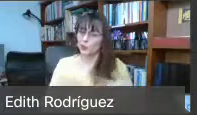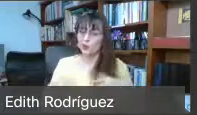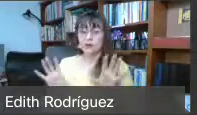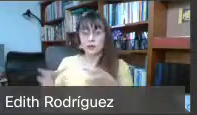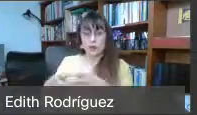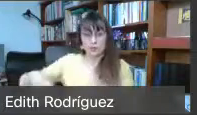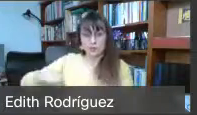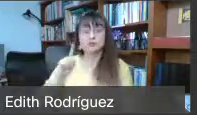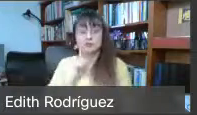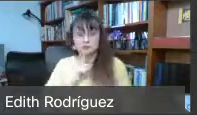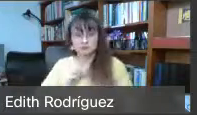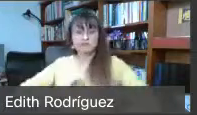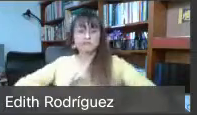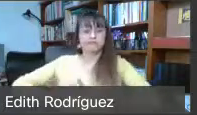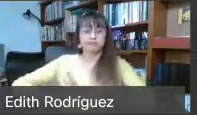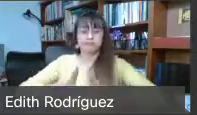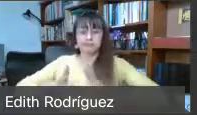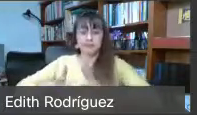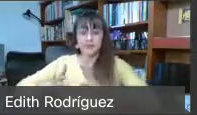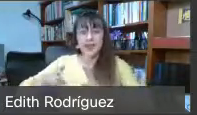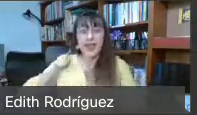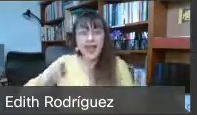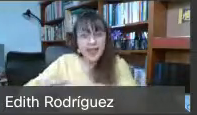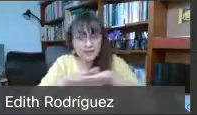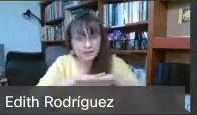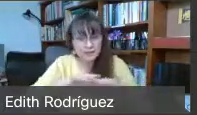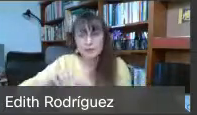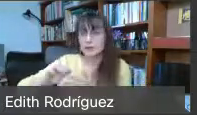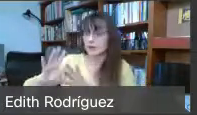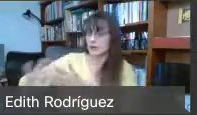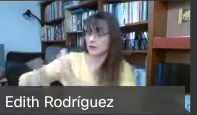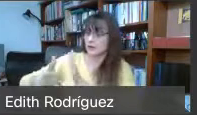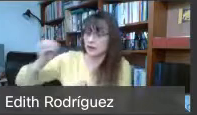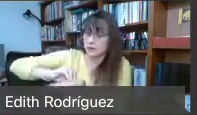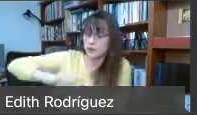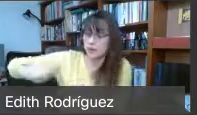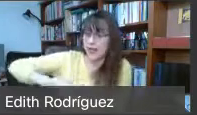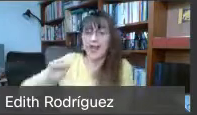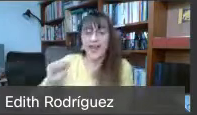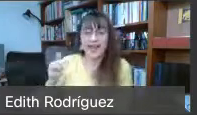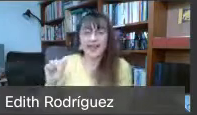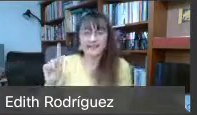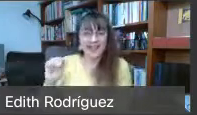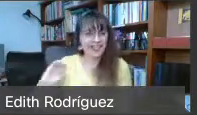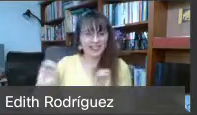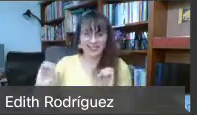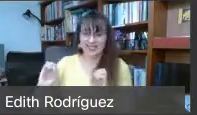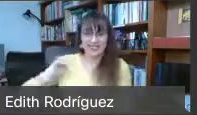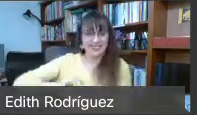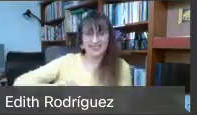pero yo estoy completamente segura que las personas sordas, a través de su lengua de señas,